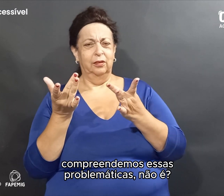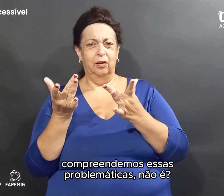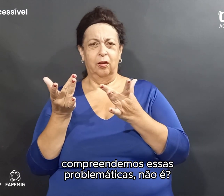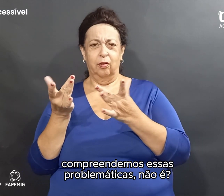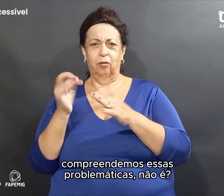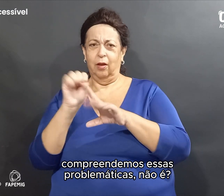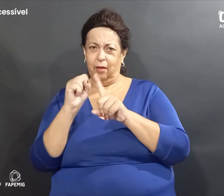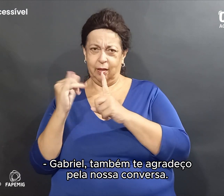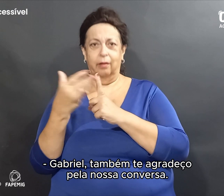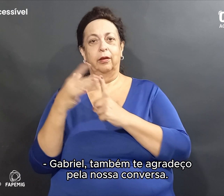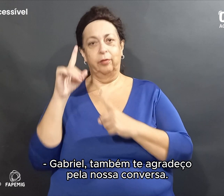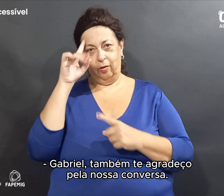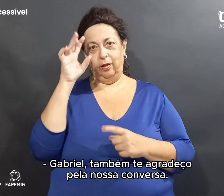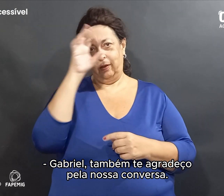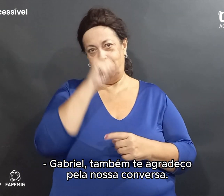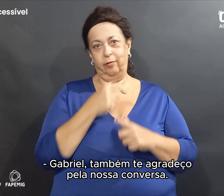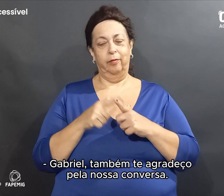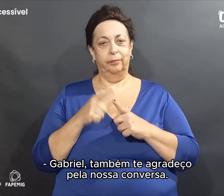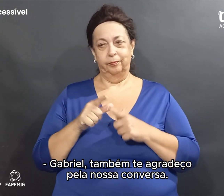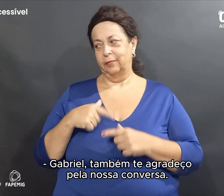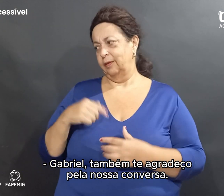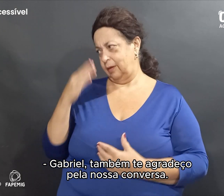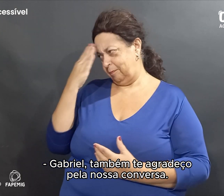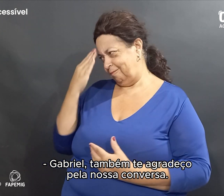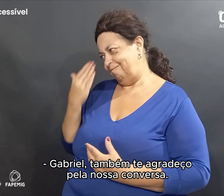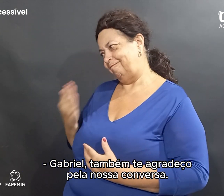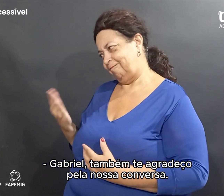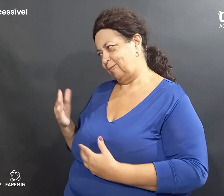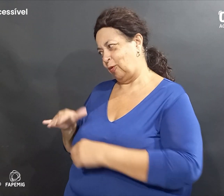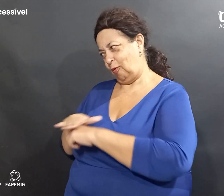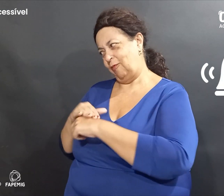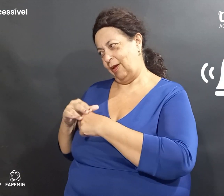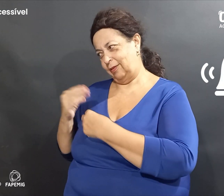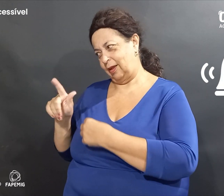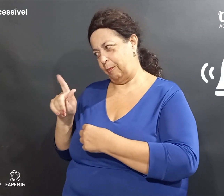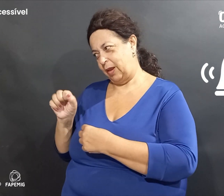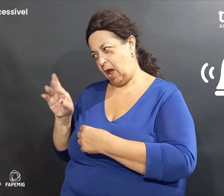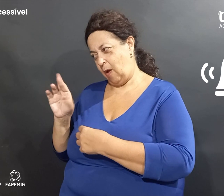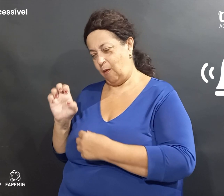essas problemáticas, né? Gabriel, também te agradeço pela nossa conversa.